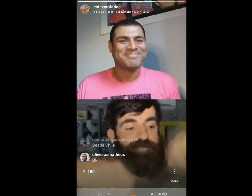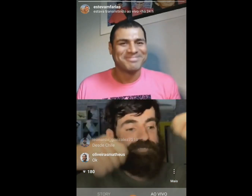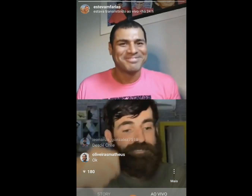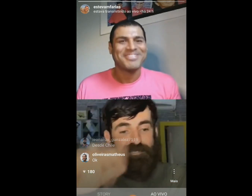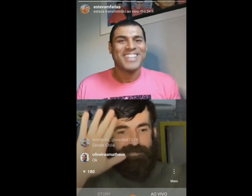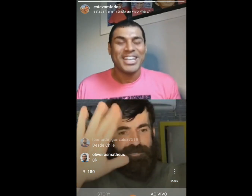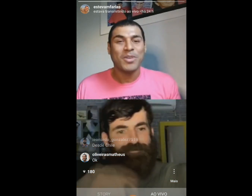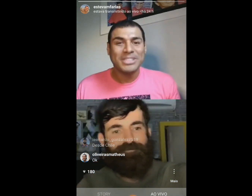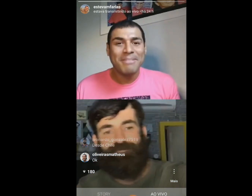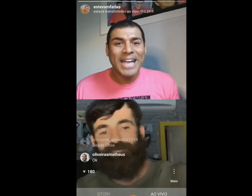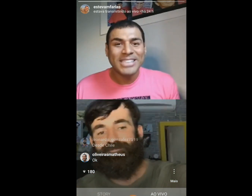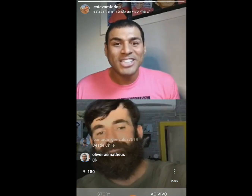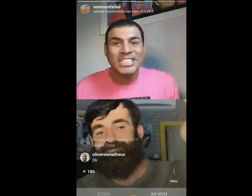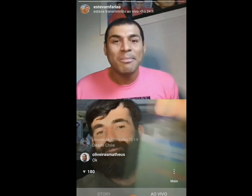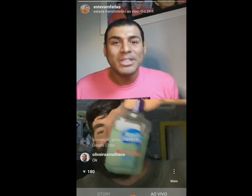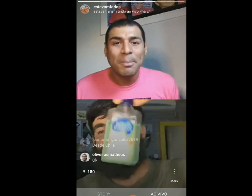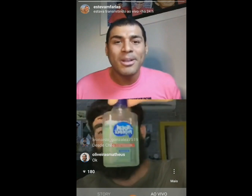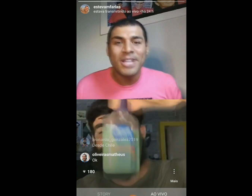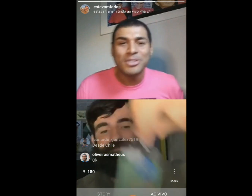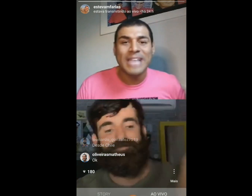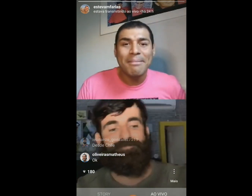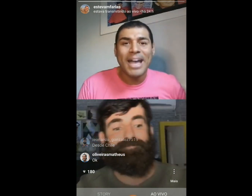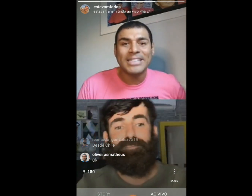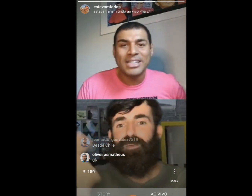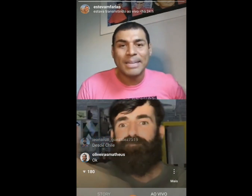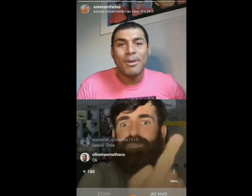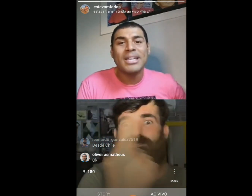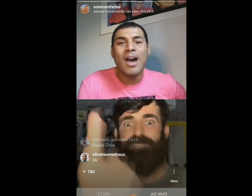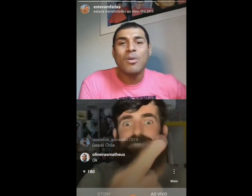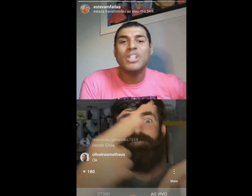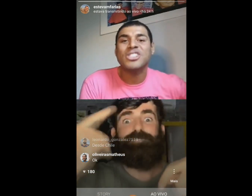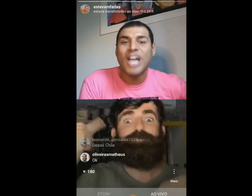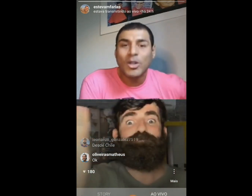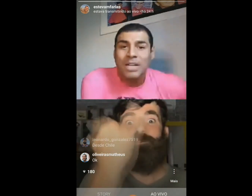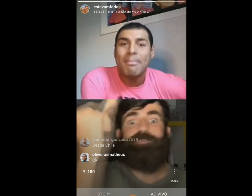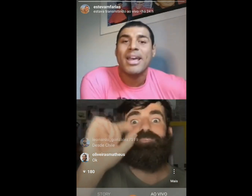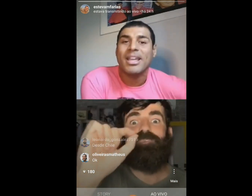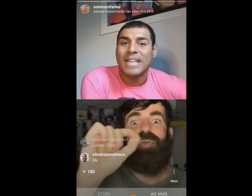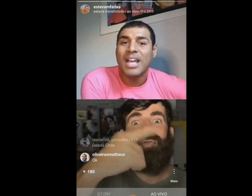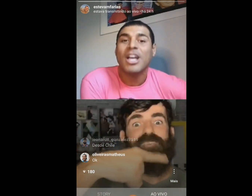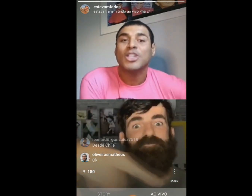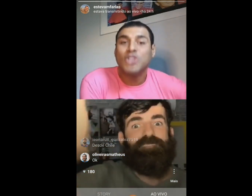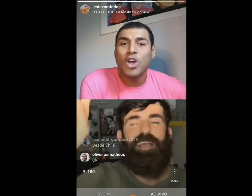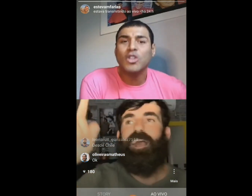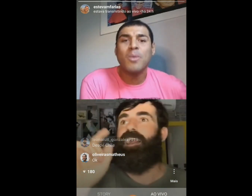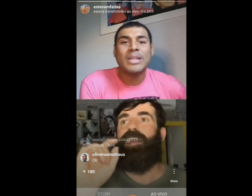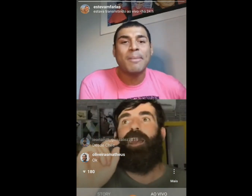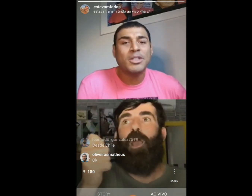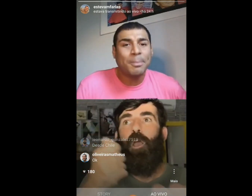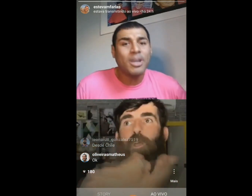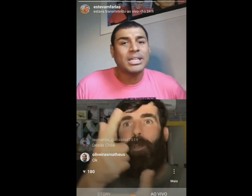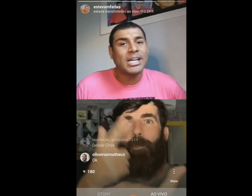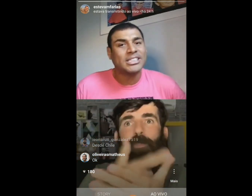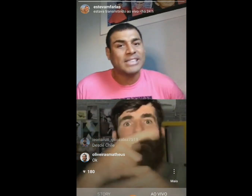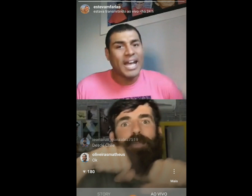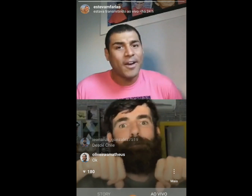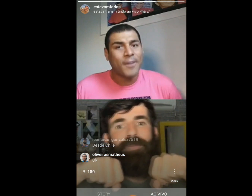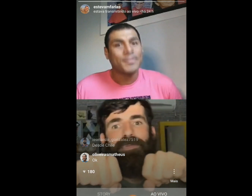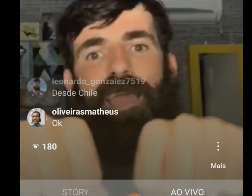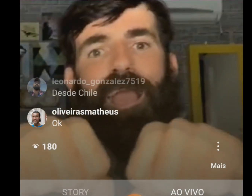usar máscara, álcool em gel. E outra coisa muito importante, que nós só saiamos de casa